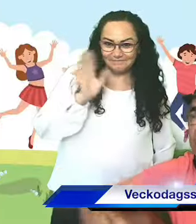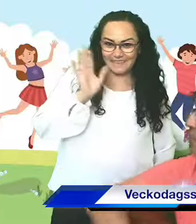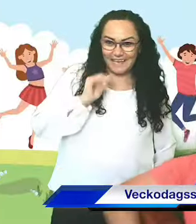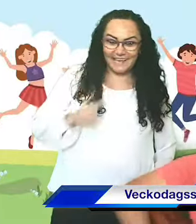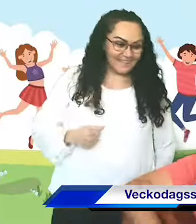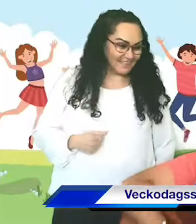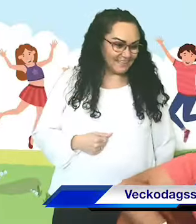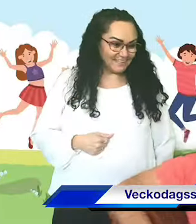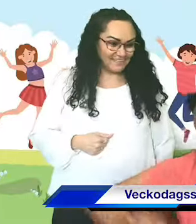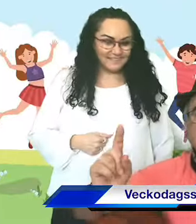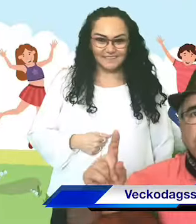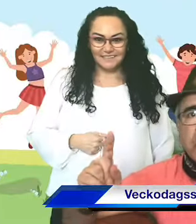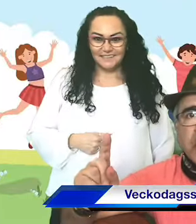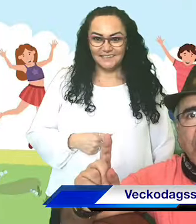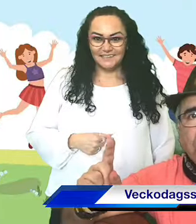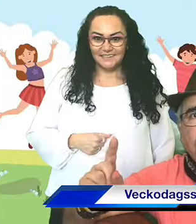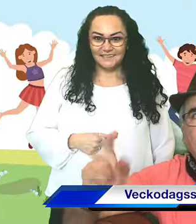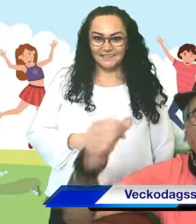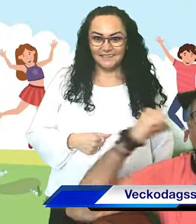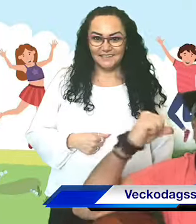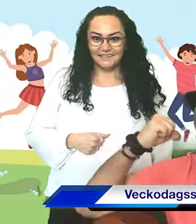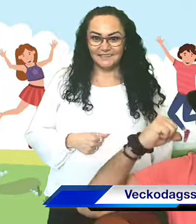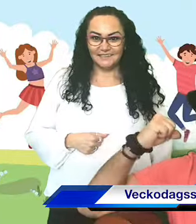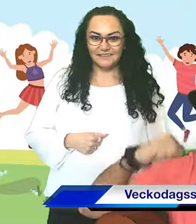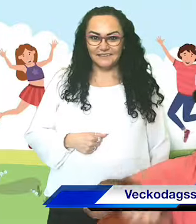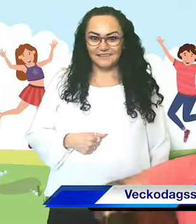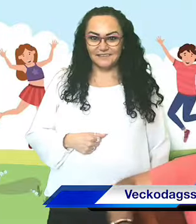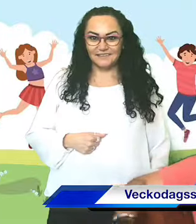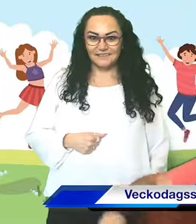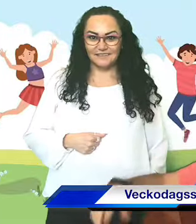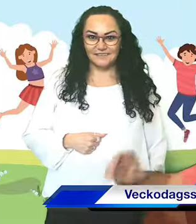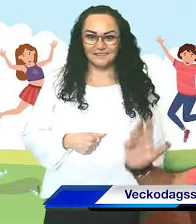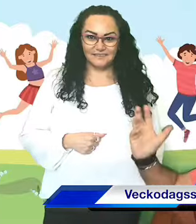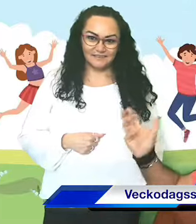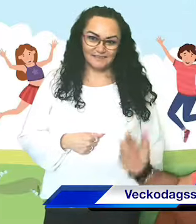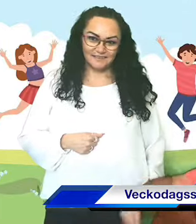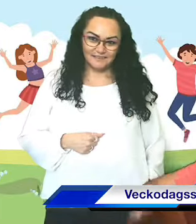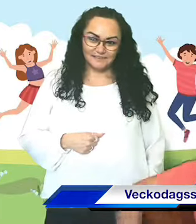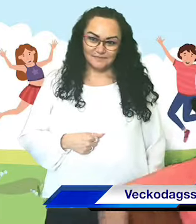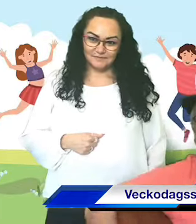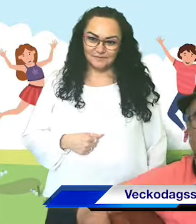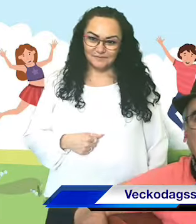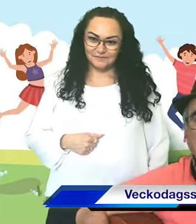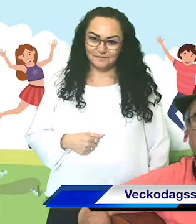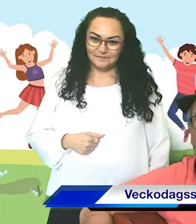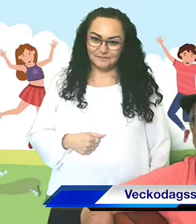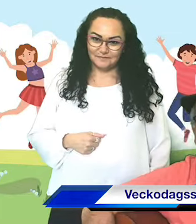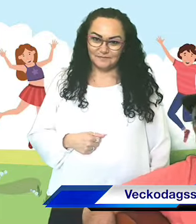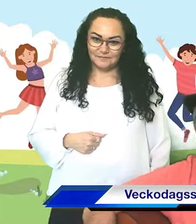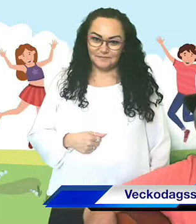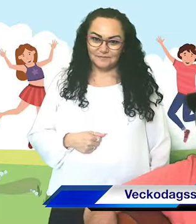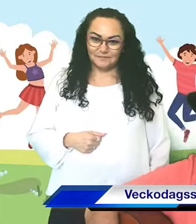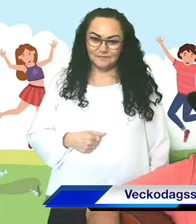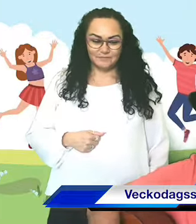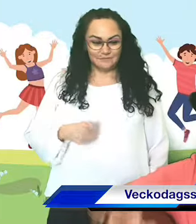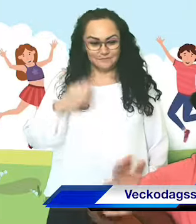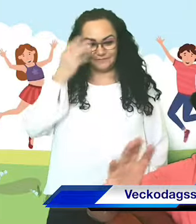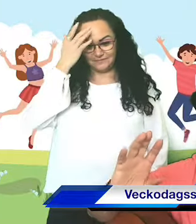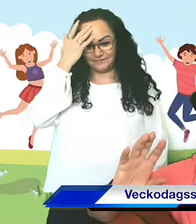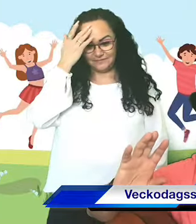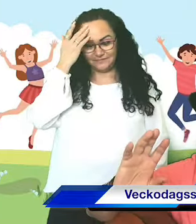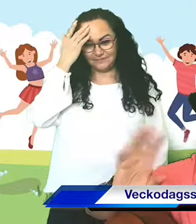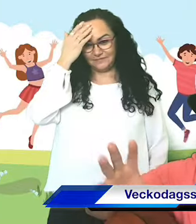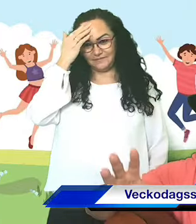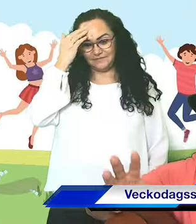Hey there! Hey! Titta! Bakom oss är massa glada barn. Och det har